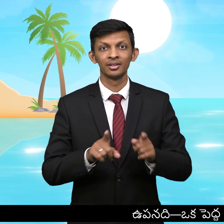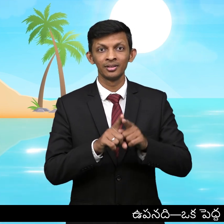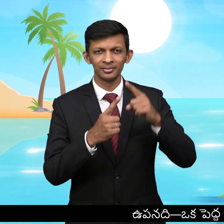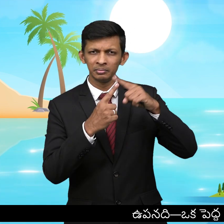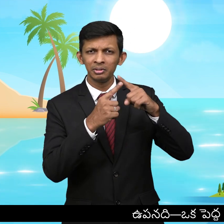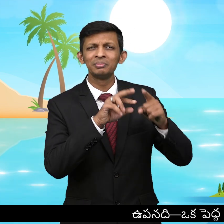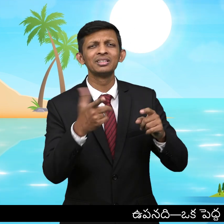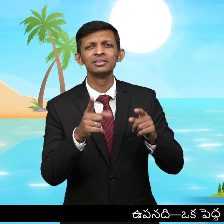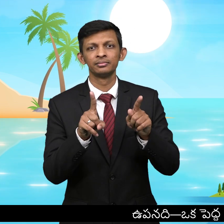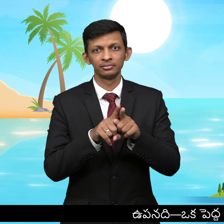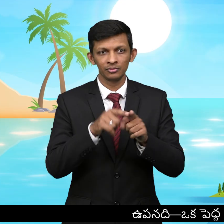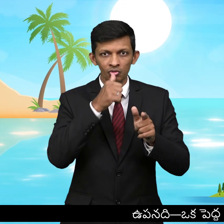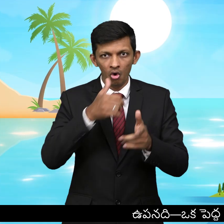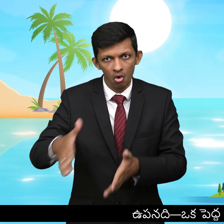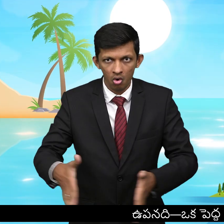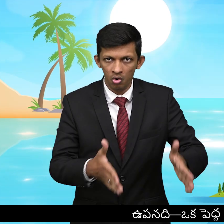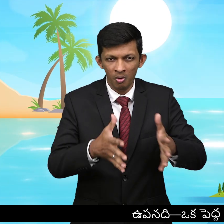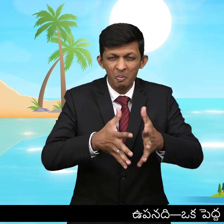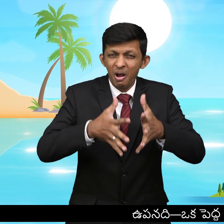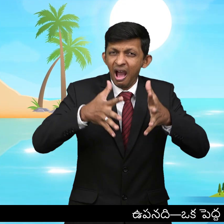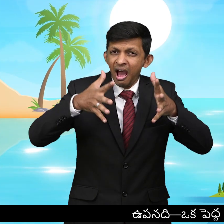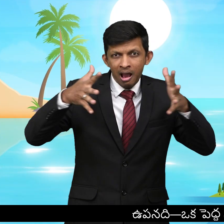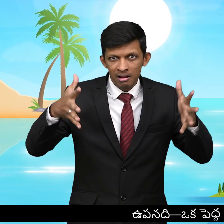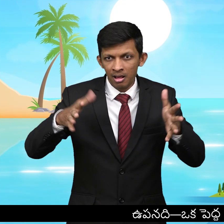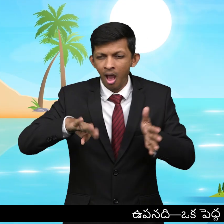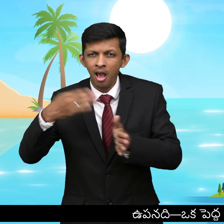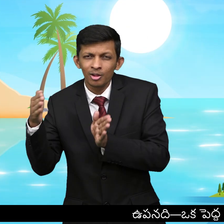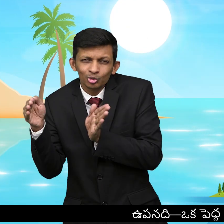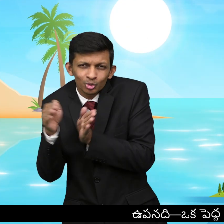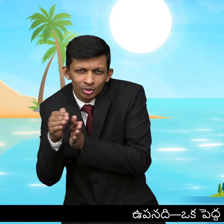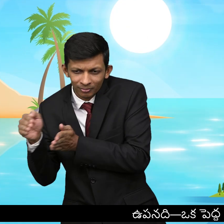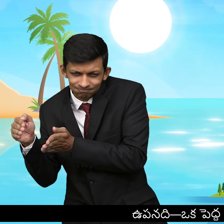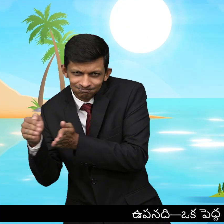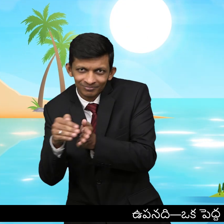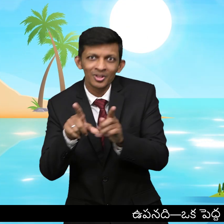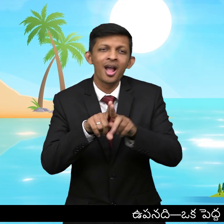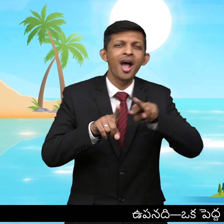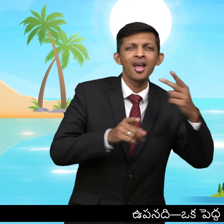ఉపనది, ఒక పెద్ద నదిలో కలిసే ఒక చిన్న నది.